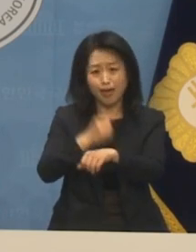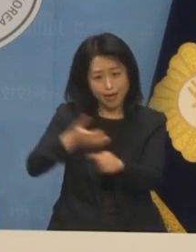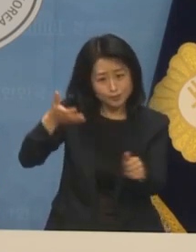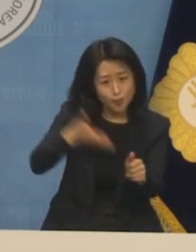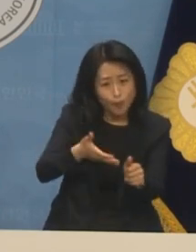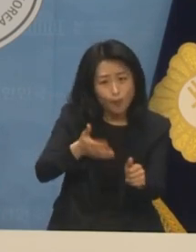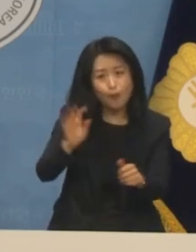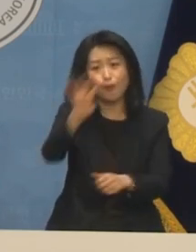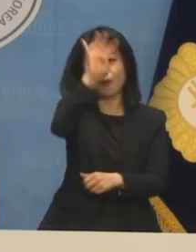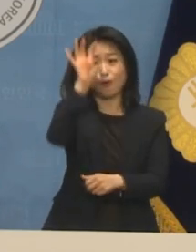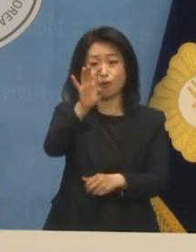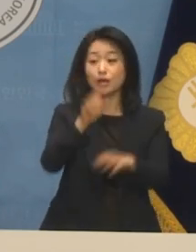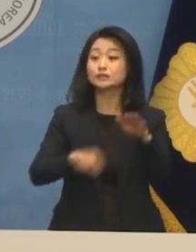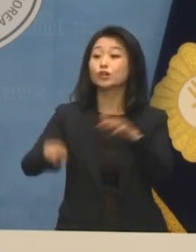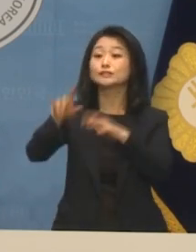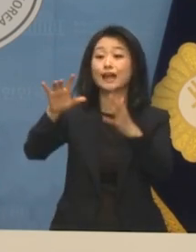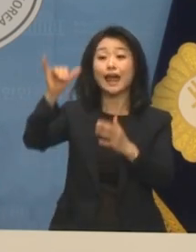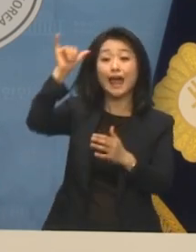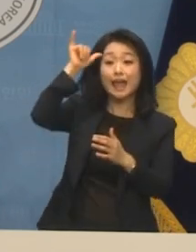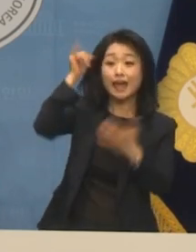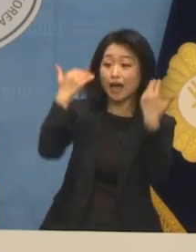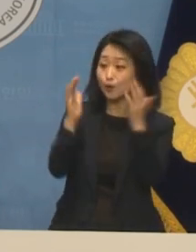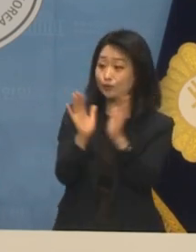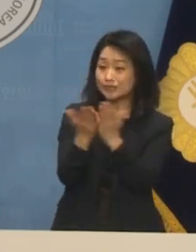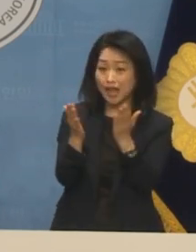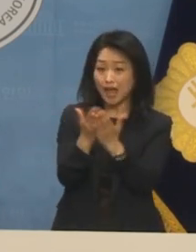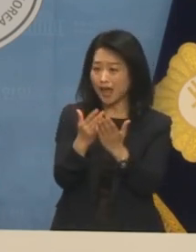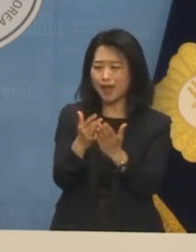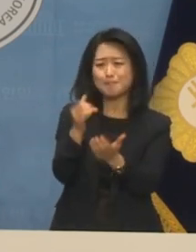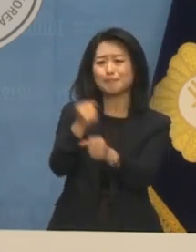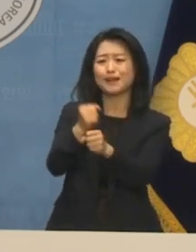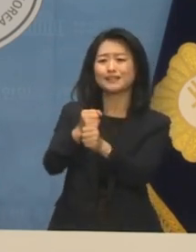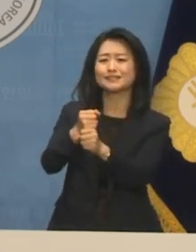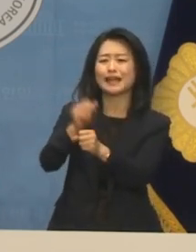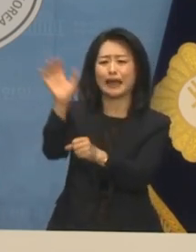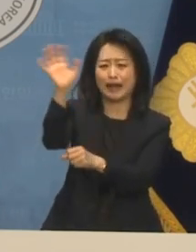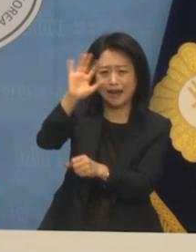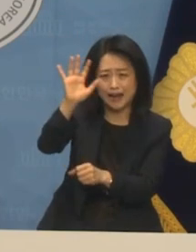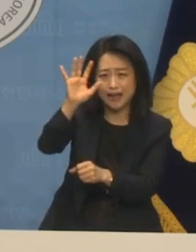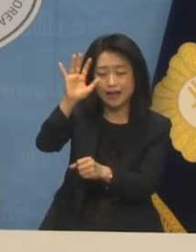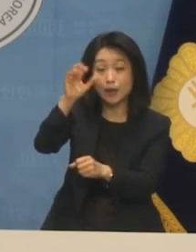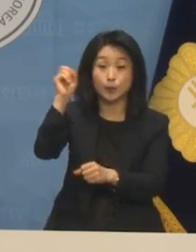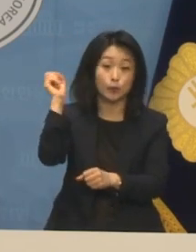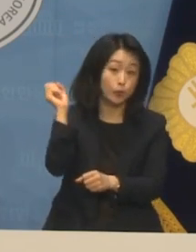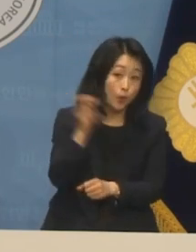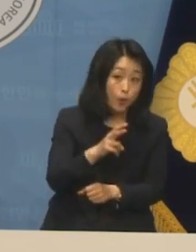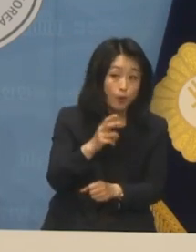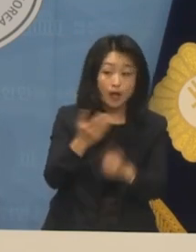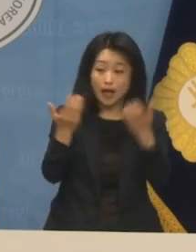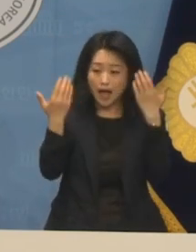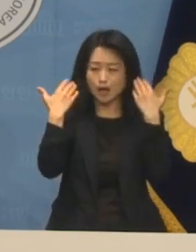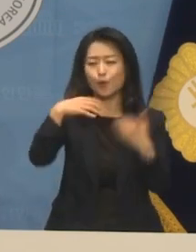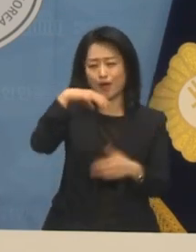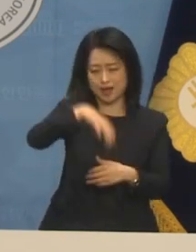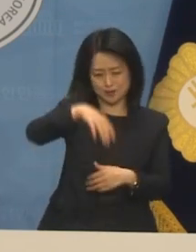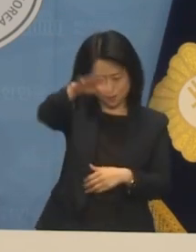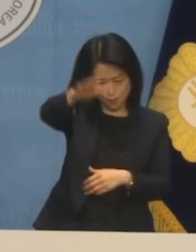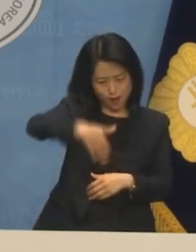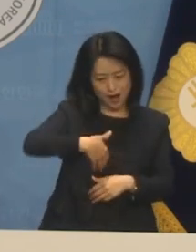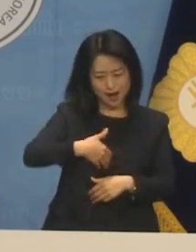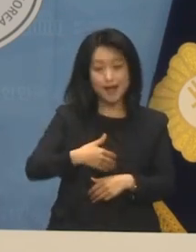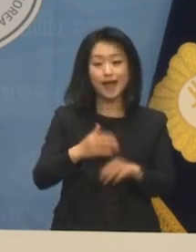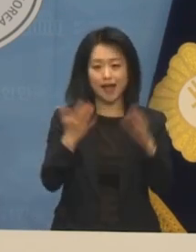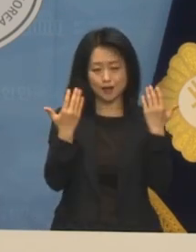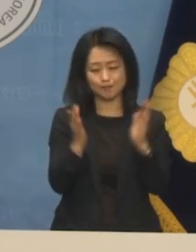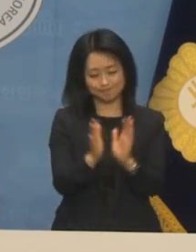왜 선진국들이 AI 디지털 교과서를 서둘러 안 만들거나 심지어 학교에서만큼은